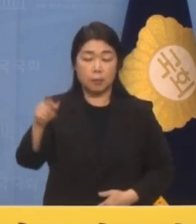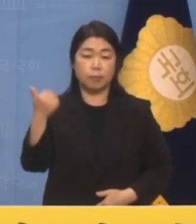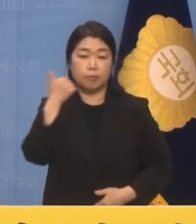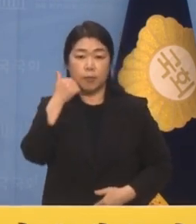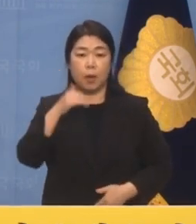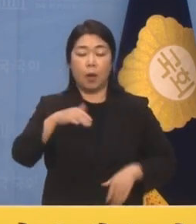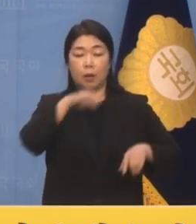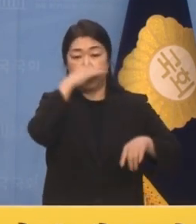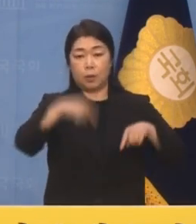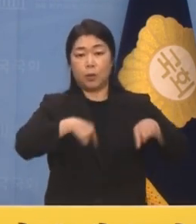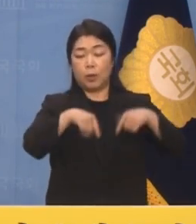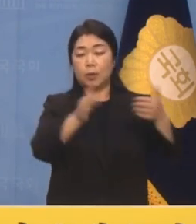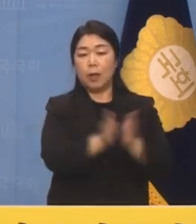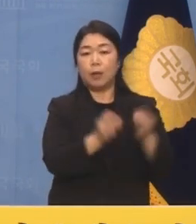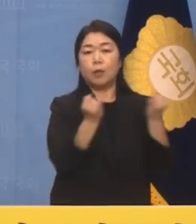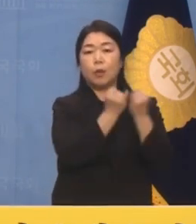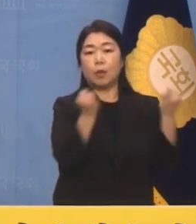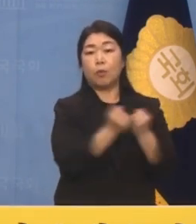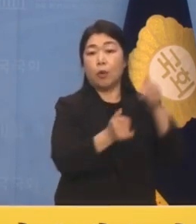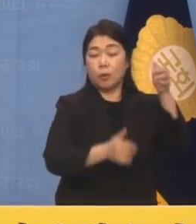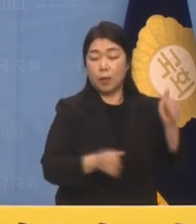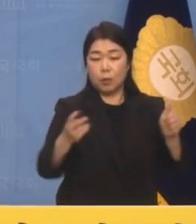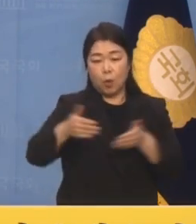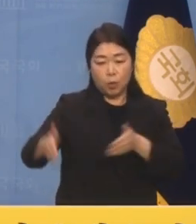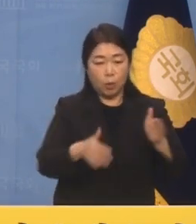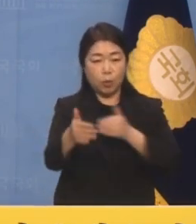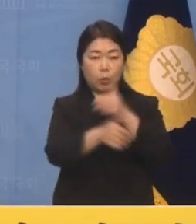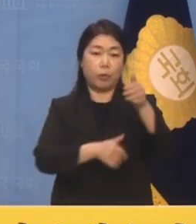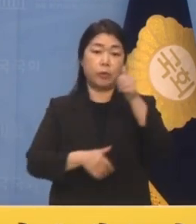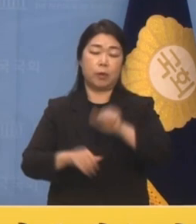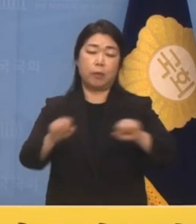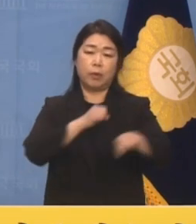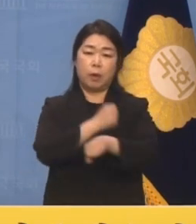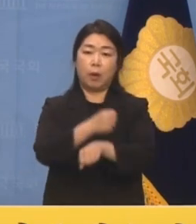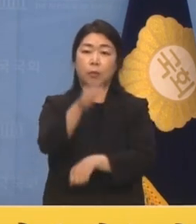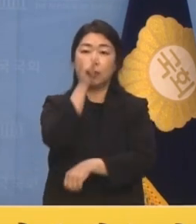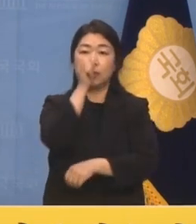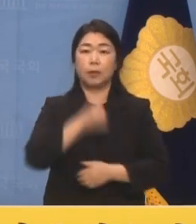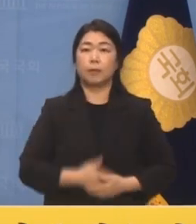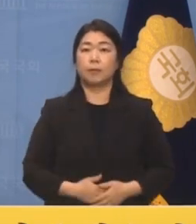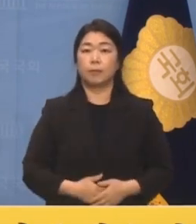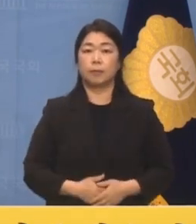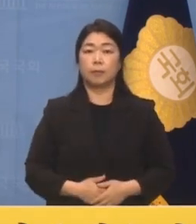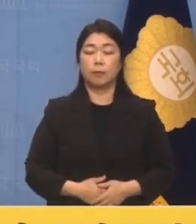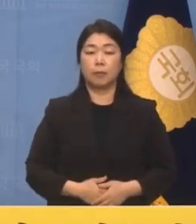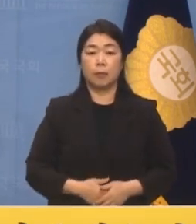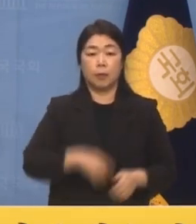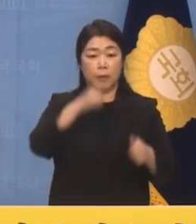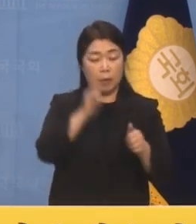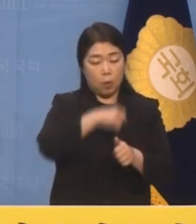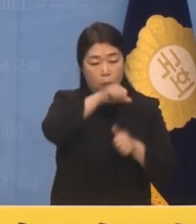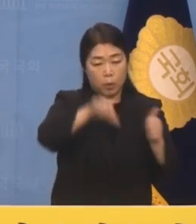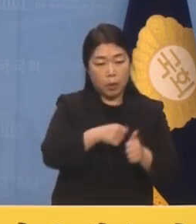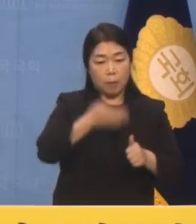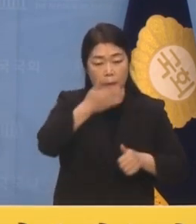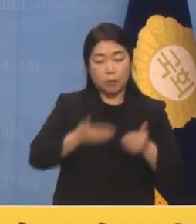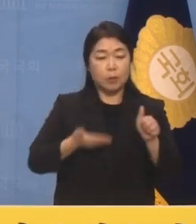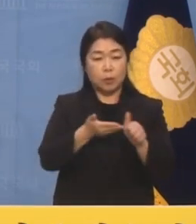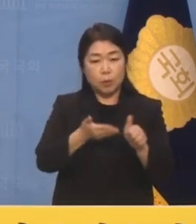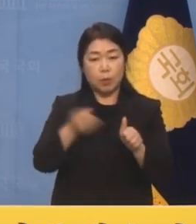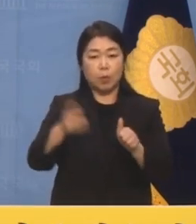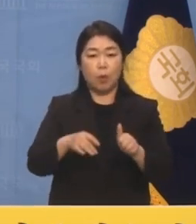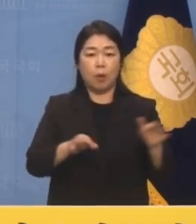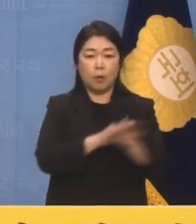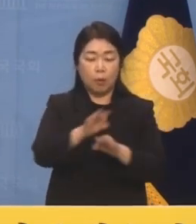정의당의 여성위원장이자 경기도당 위원장으로 활약하고 있는 분입니다. 친환경 급식운동, 상권보호,